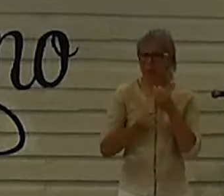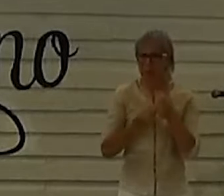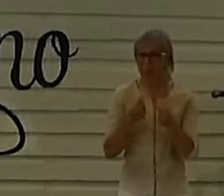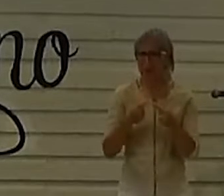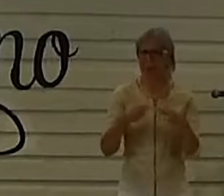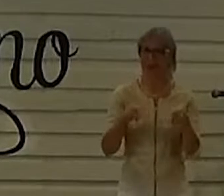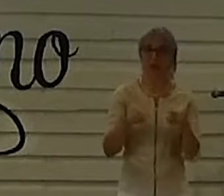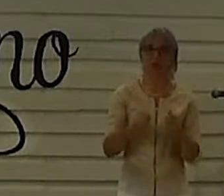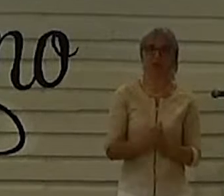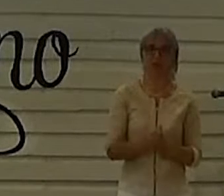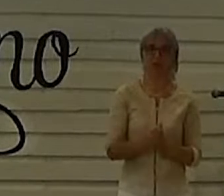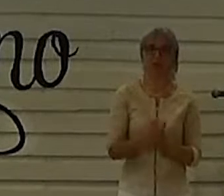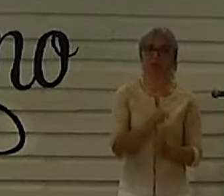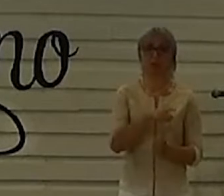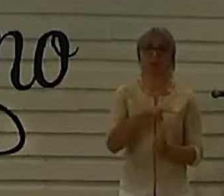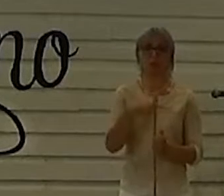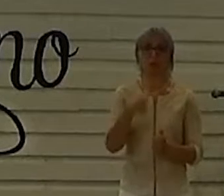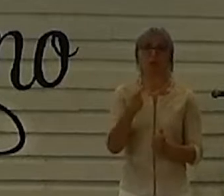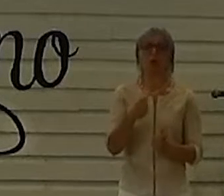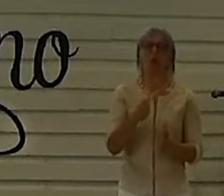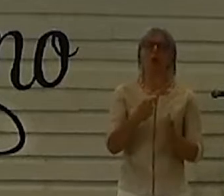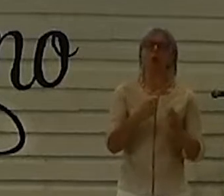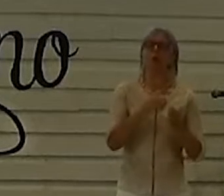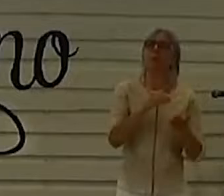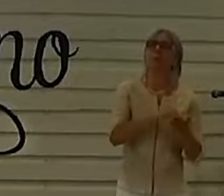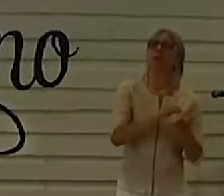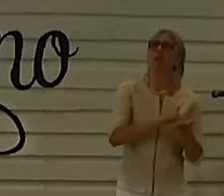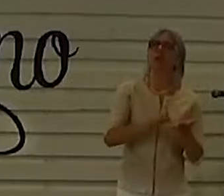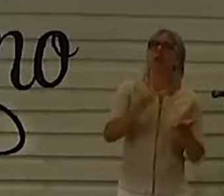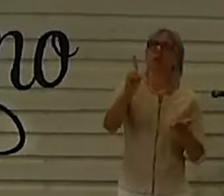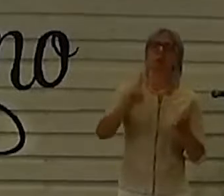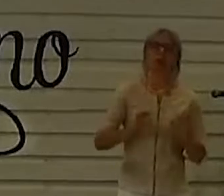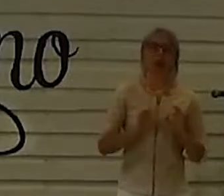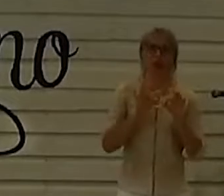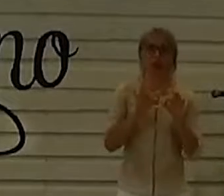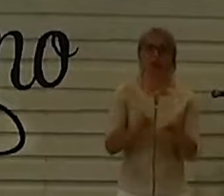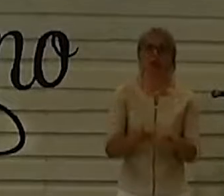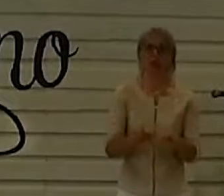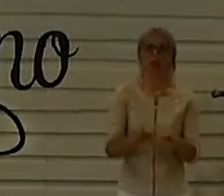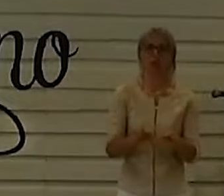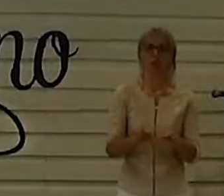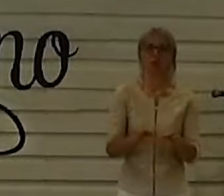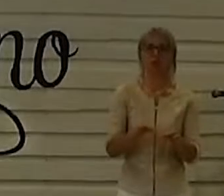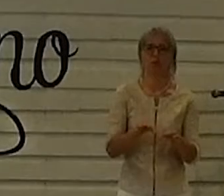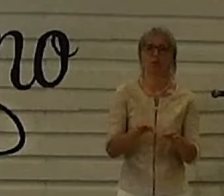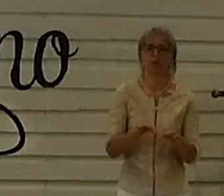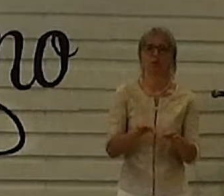Quando noi veniamo alla presenza del Signore, in mezzo a noi c'è qualcuno.